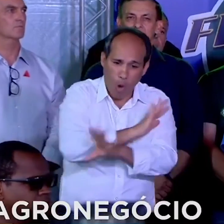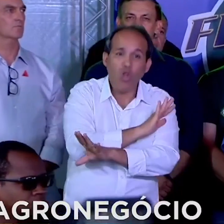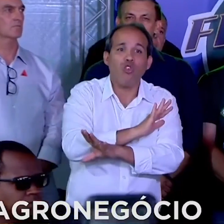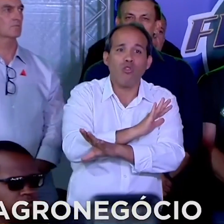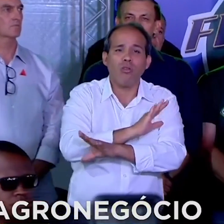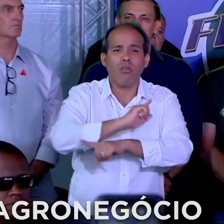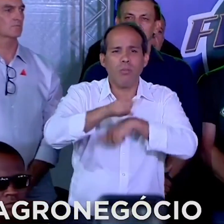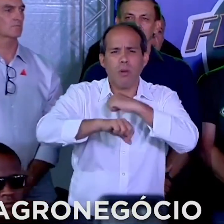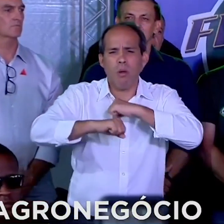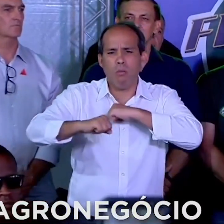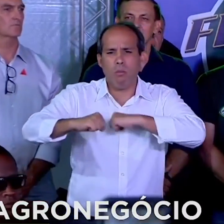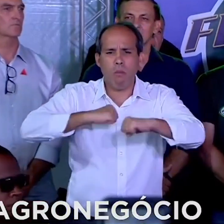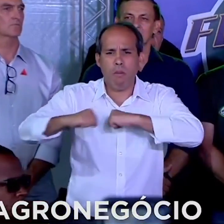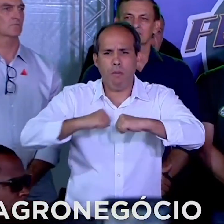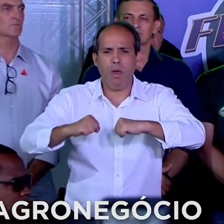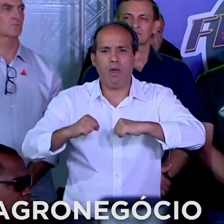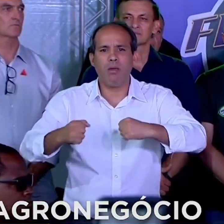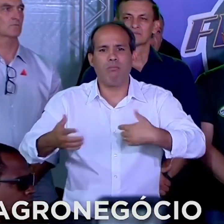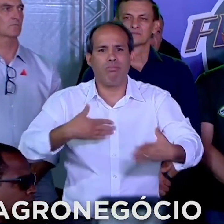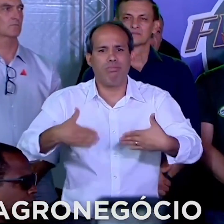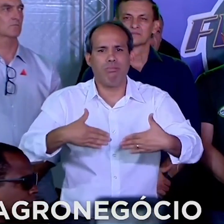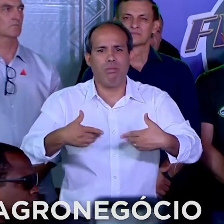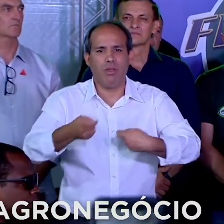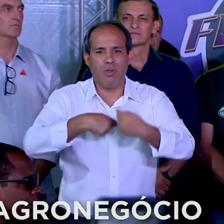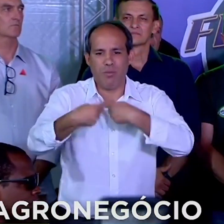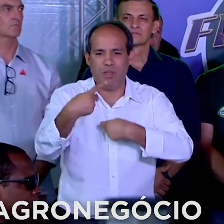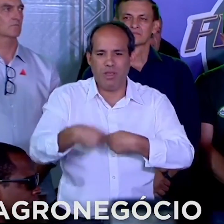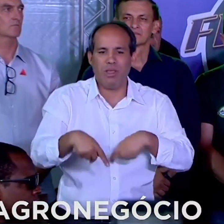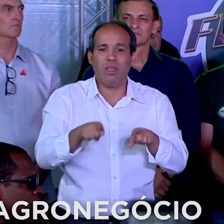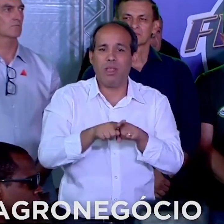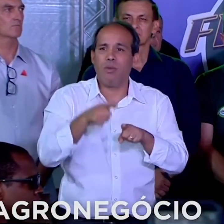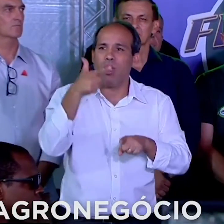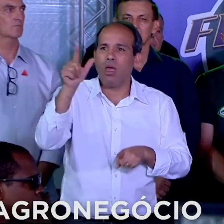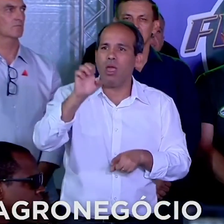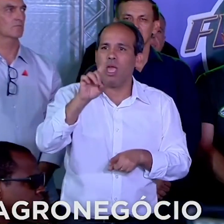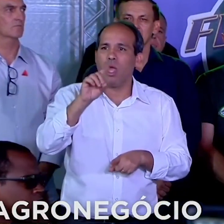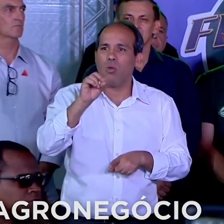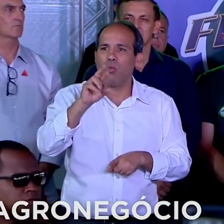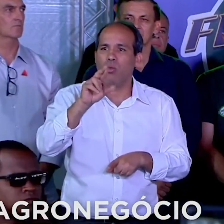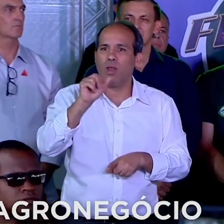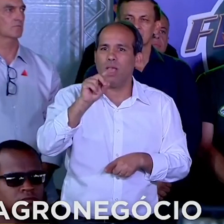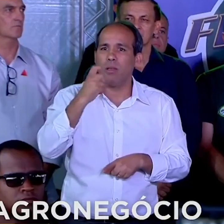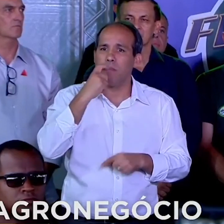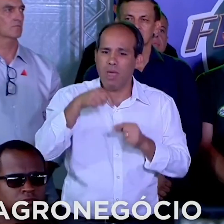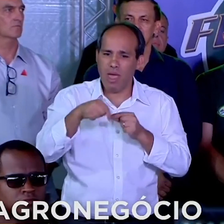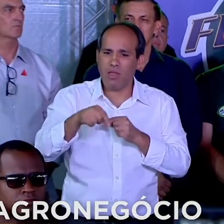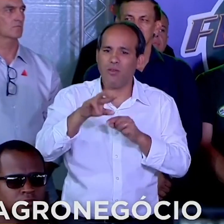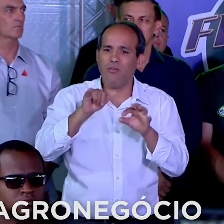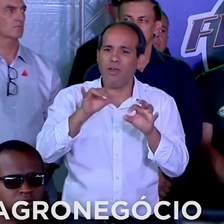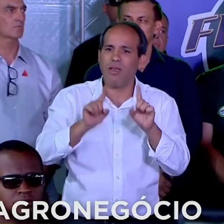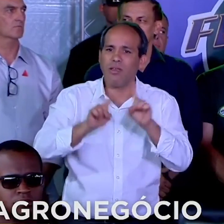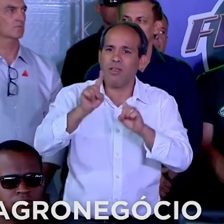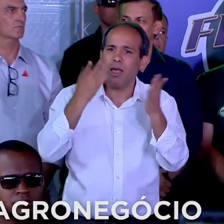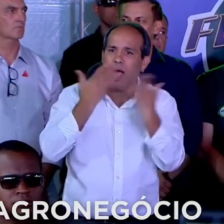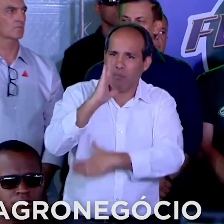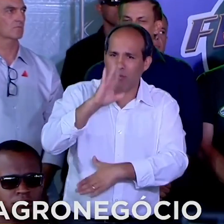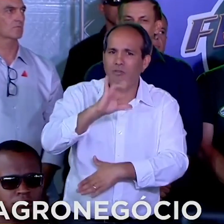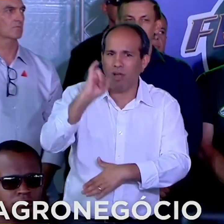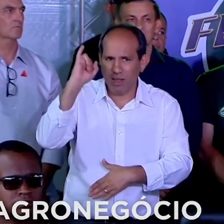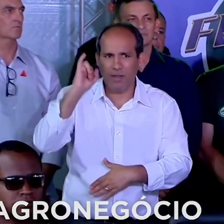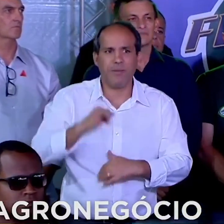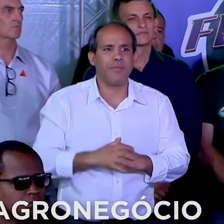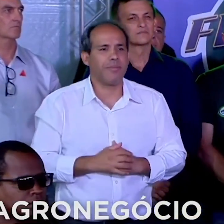economia da região também uma outra e Eldorado na região do batatal está em fase final de licitação